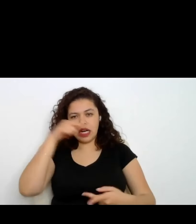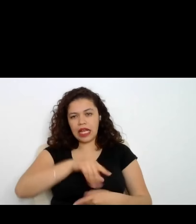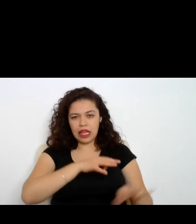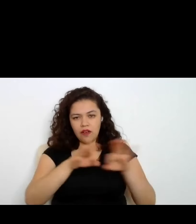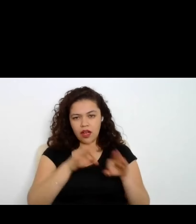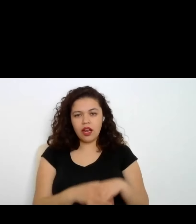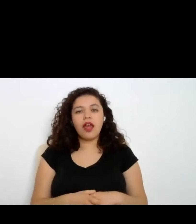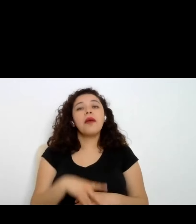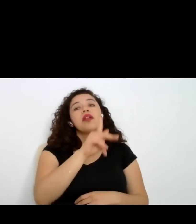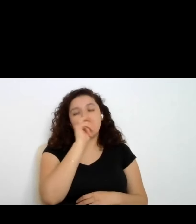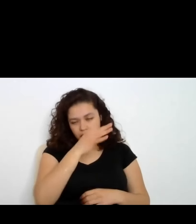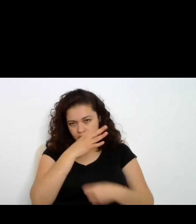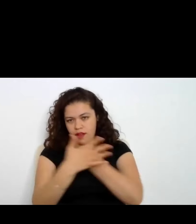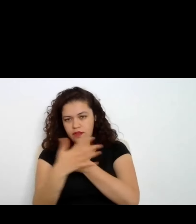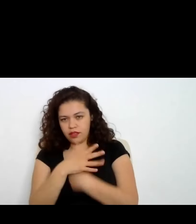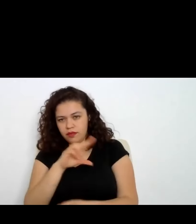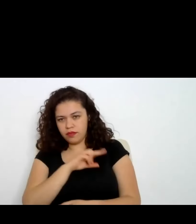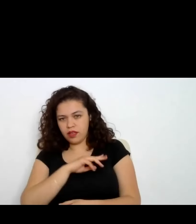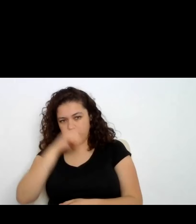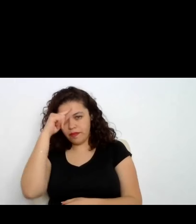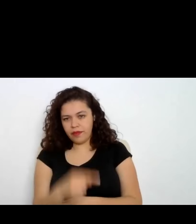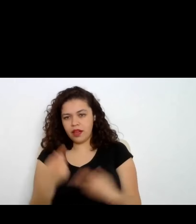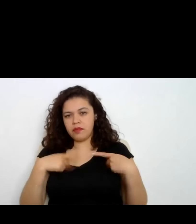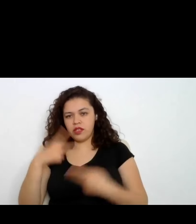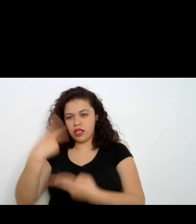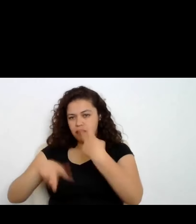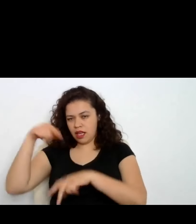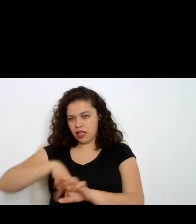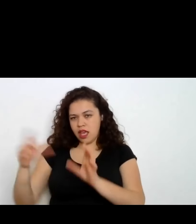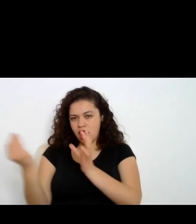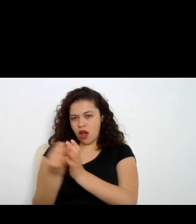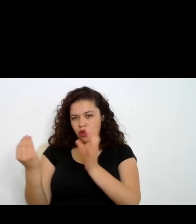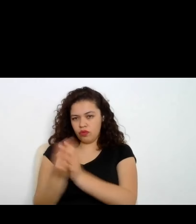y tengo que tener avisos de privacidad para mis clientes que